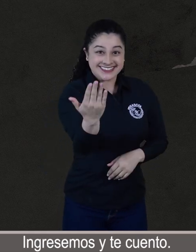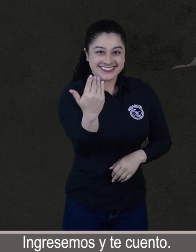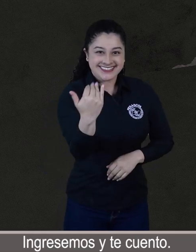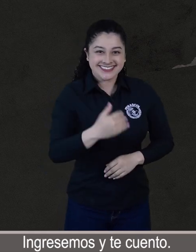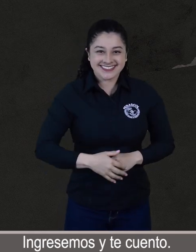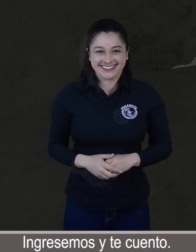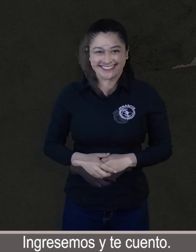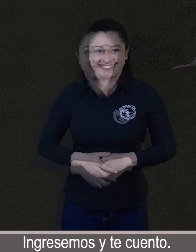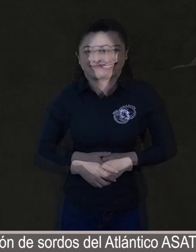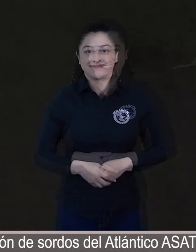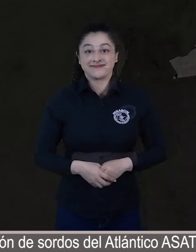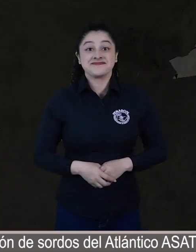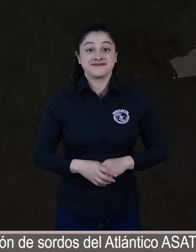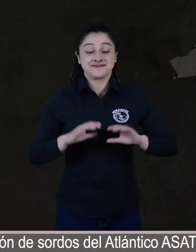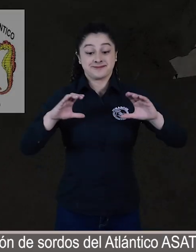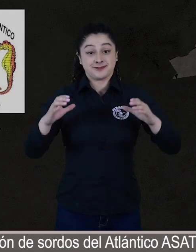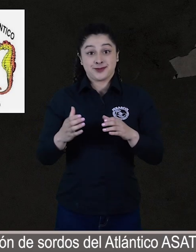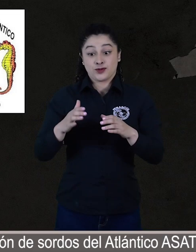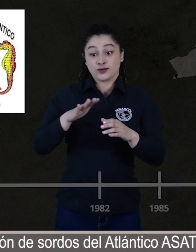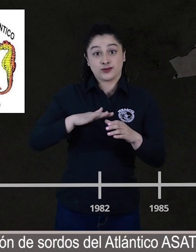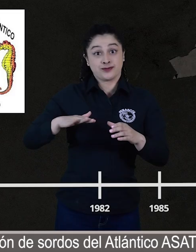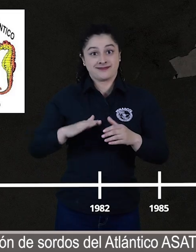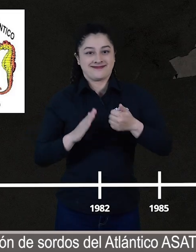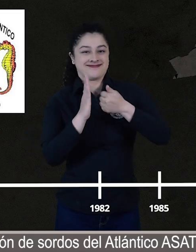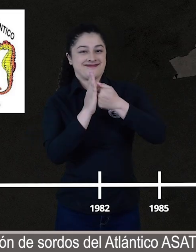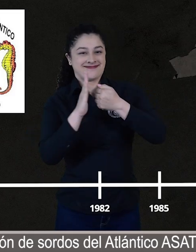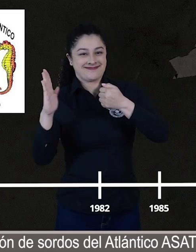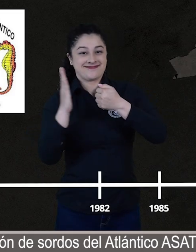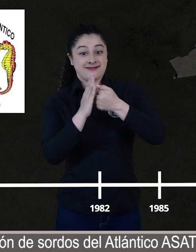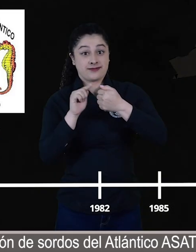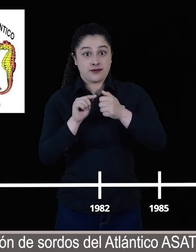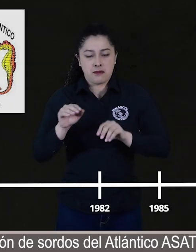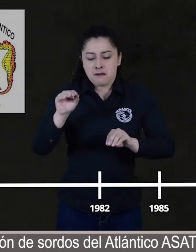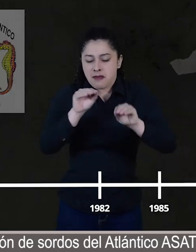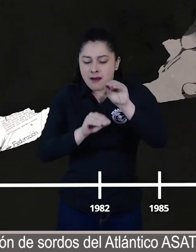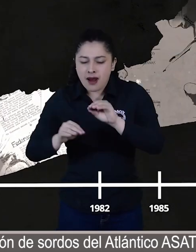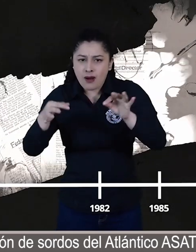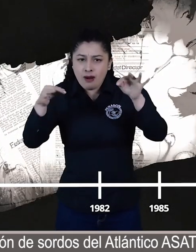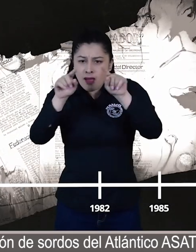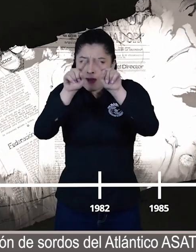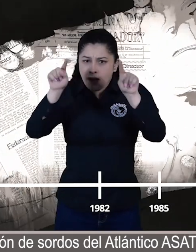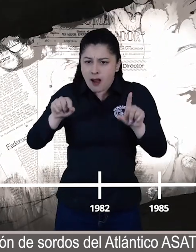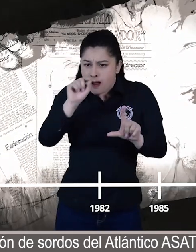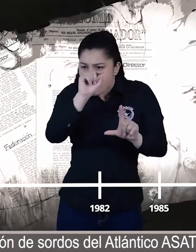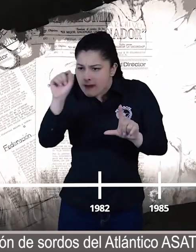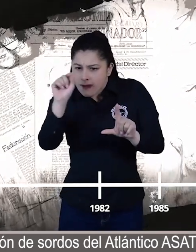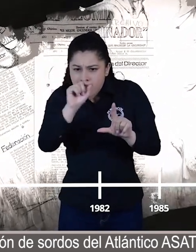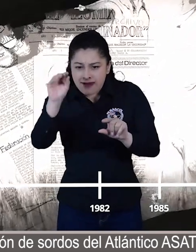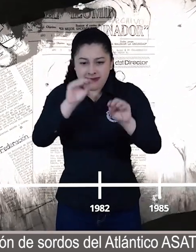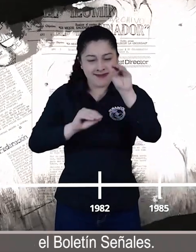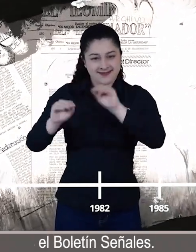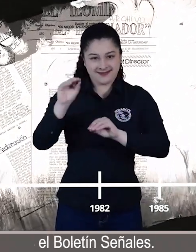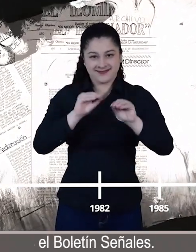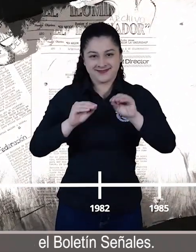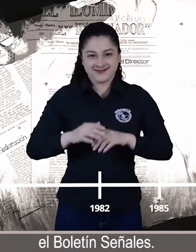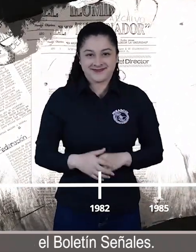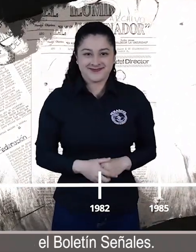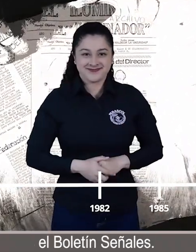te cuento. La Asociación de Sordos del Atlántico, Azatlán, realizó el boletín